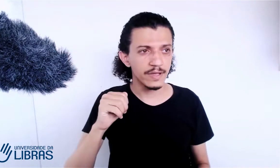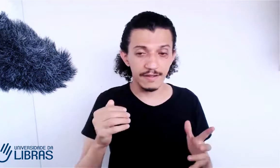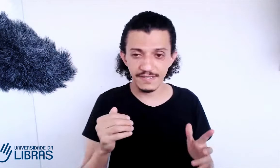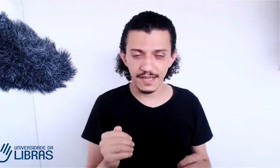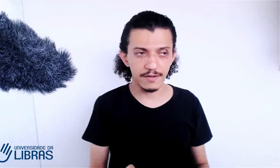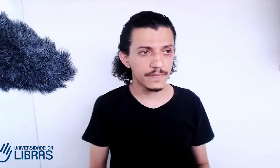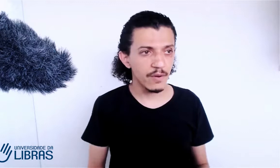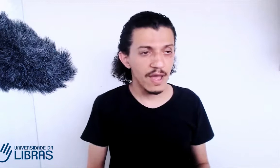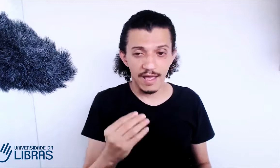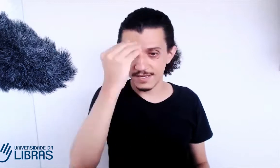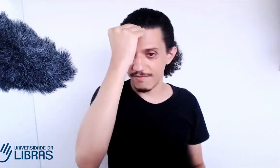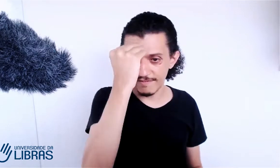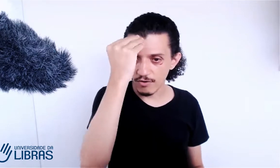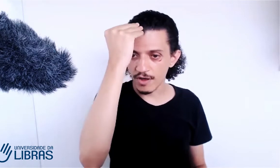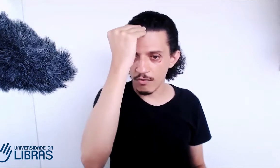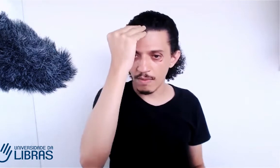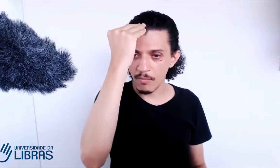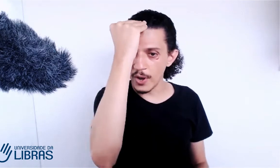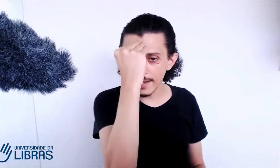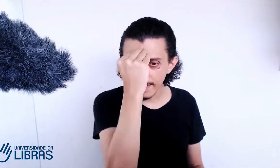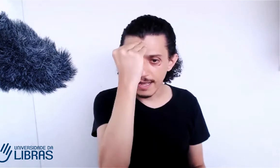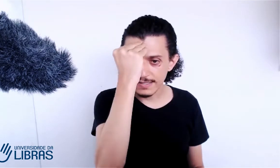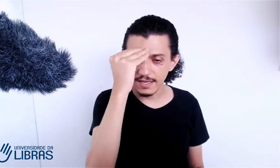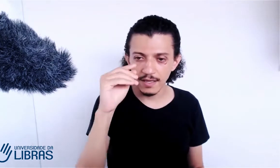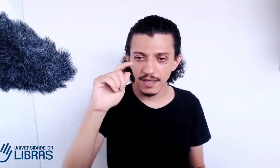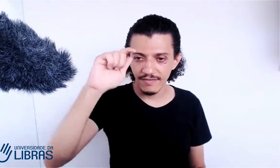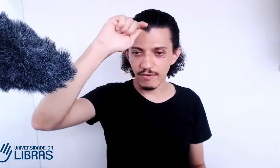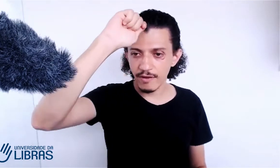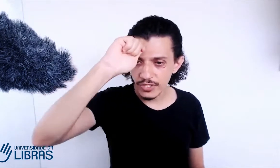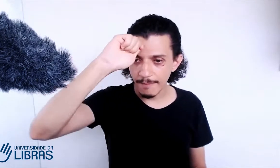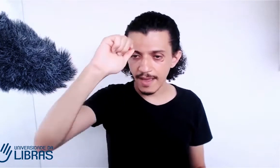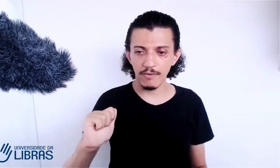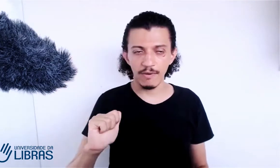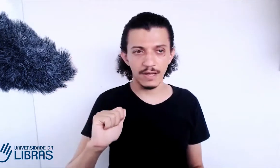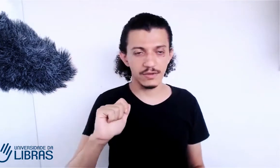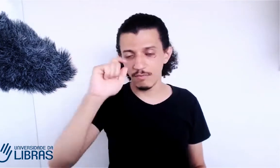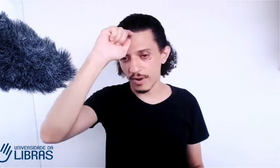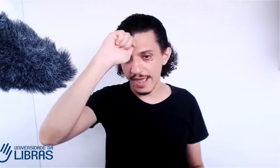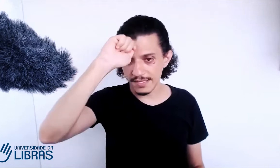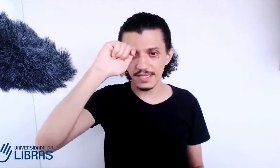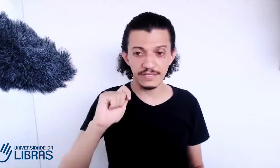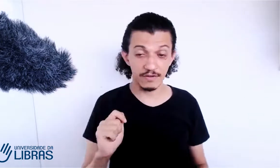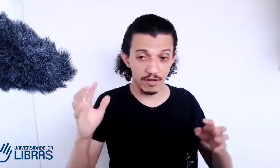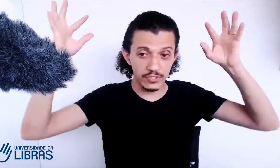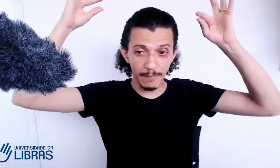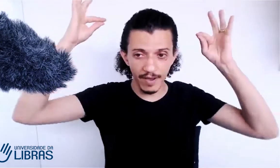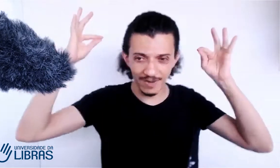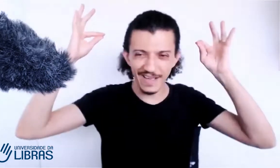ele está fazendo. Então, você vai colocar uma boina assim, vai colocar um chapéu, um boné assim, você vai colocar um chapéu, já pega